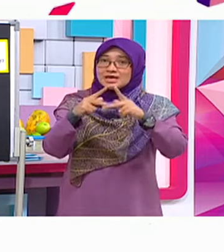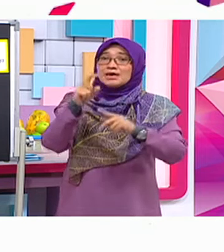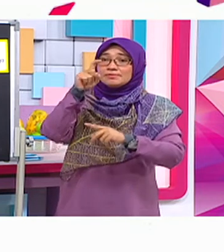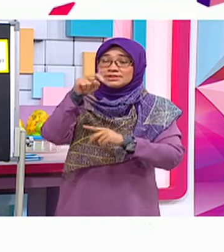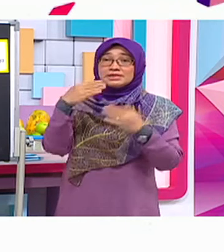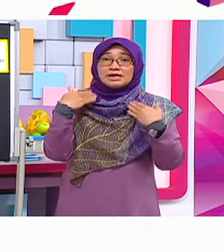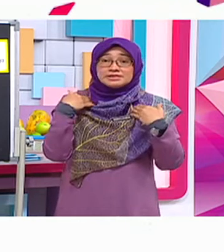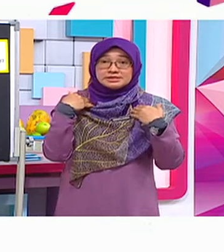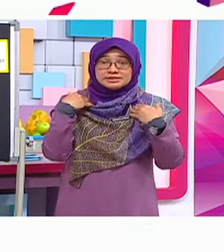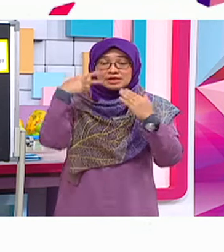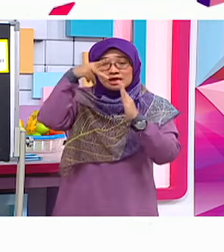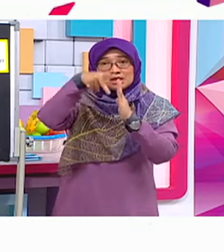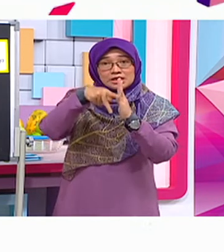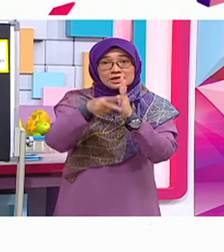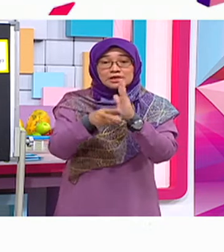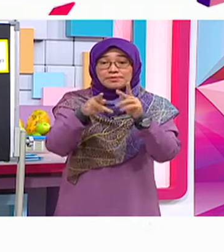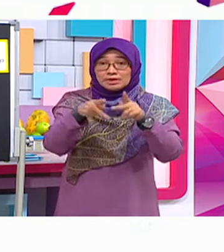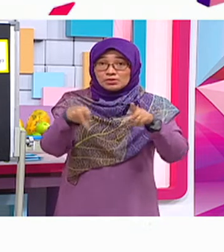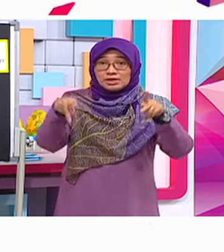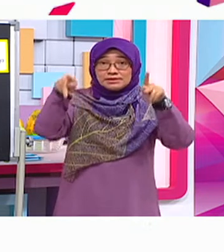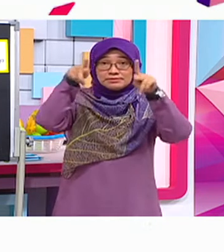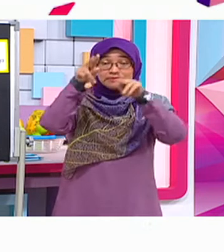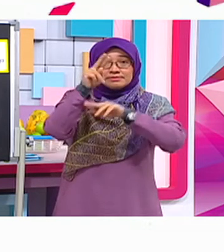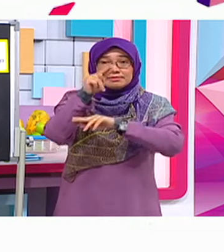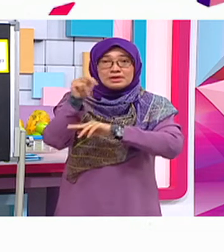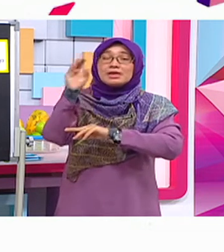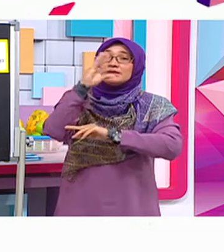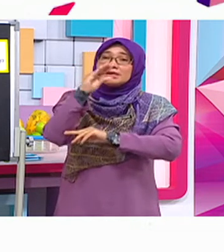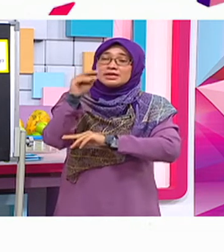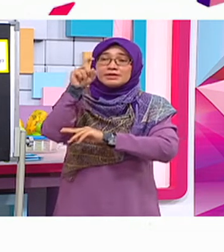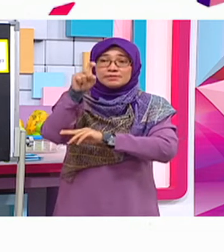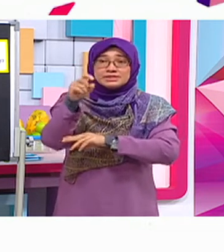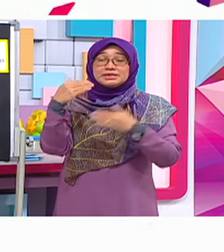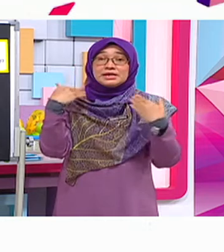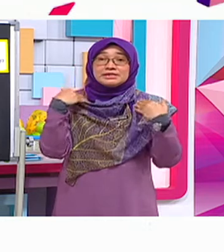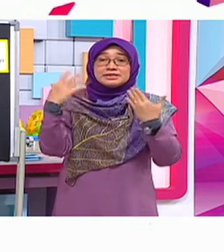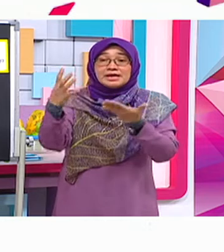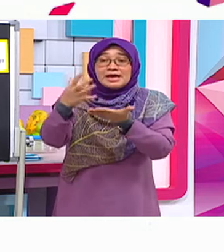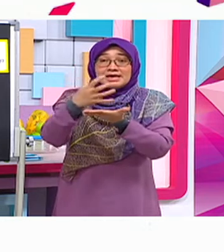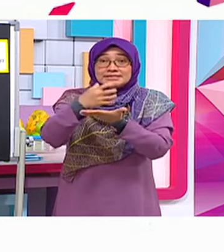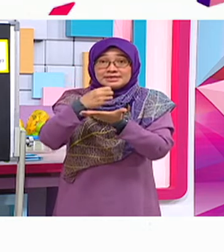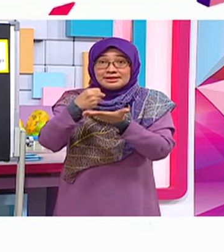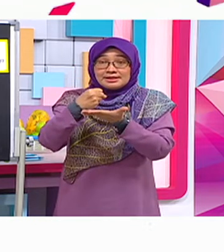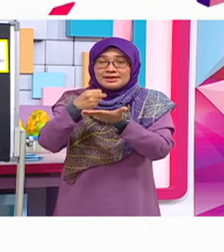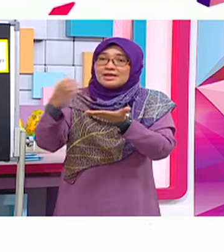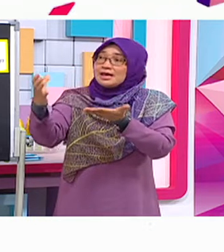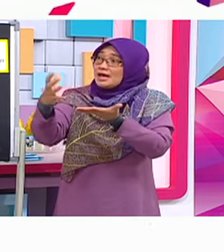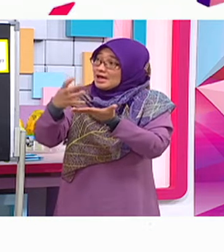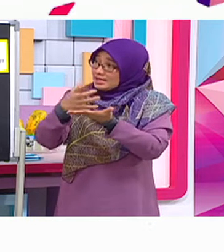mesti ada keperluan dan mesti ada hasil oke